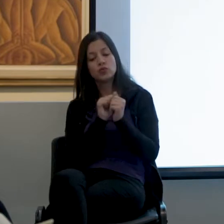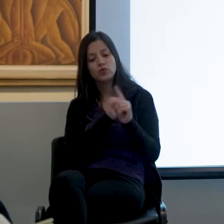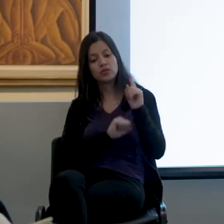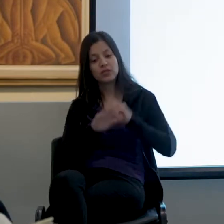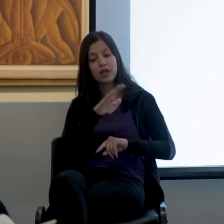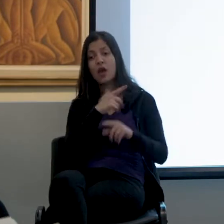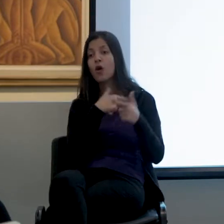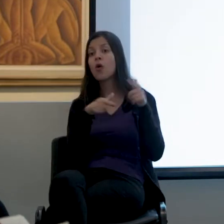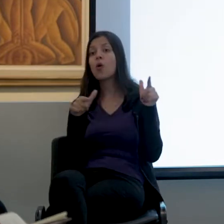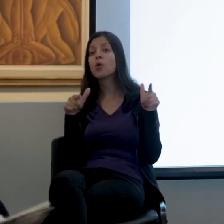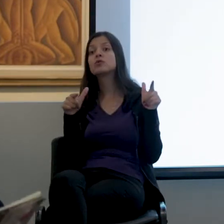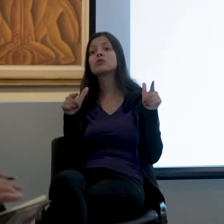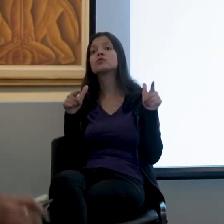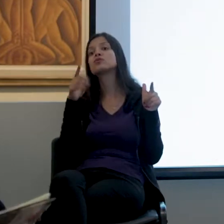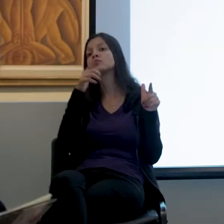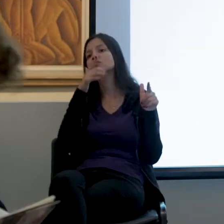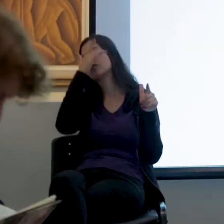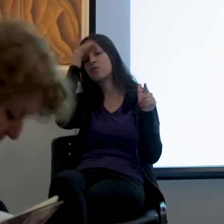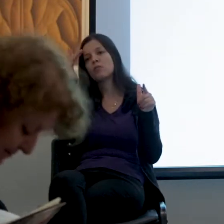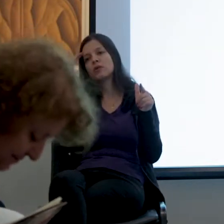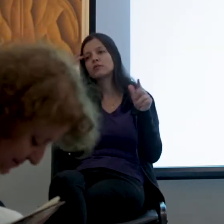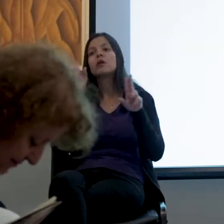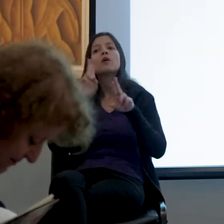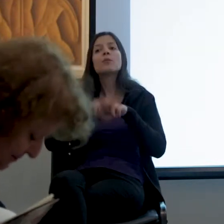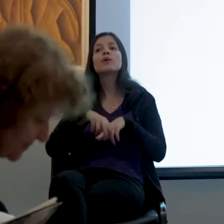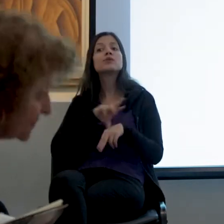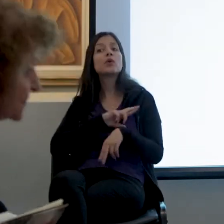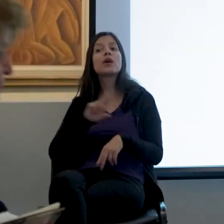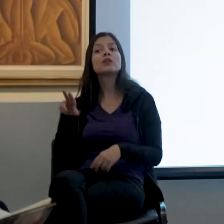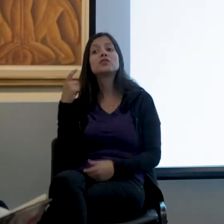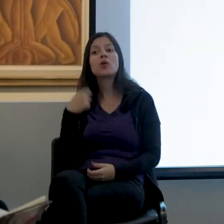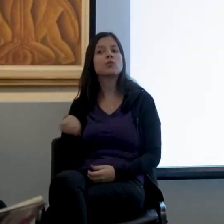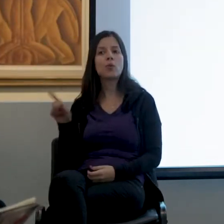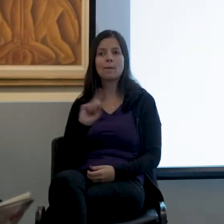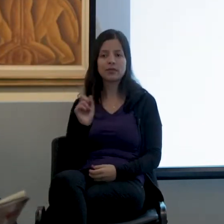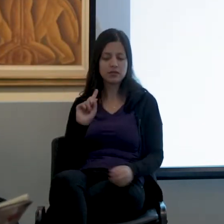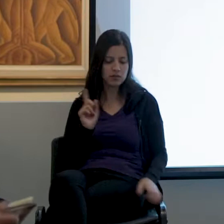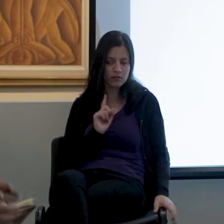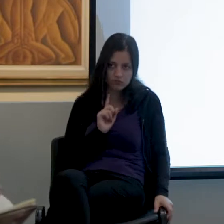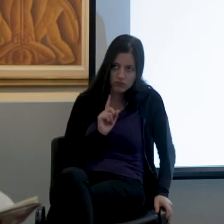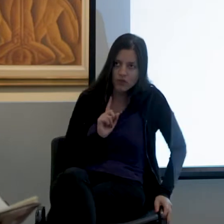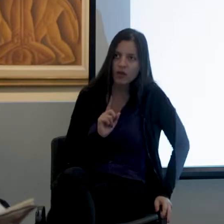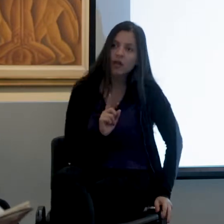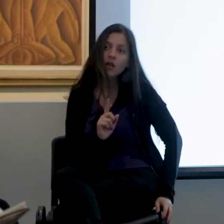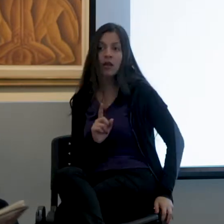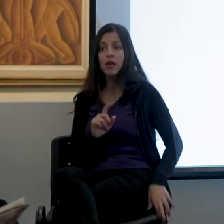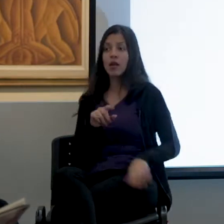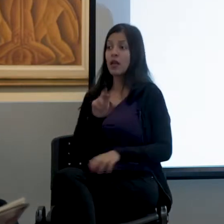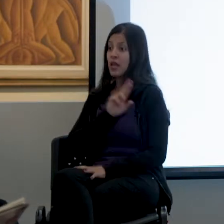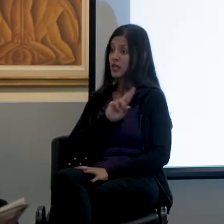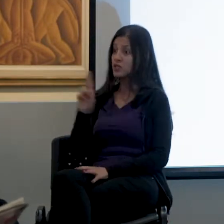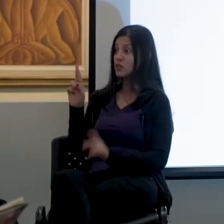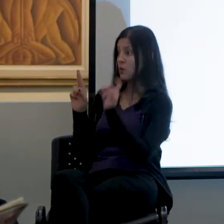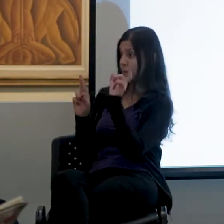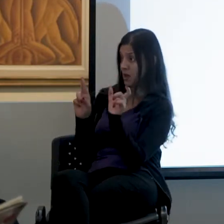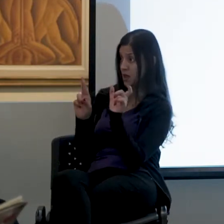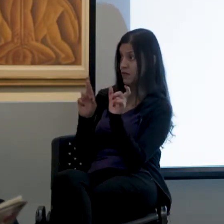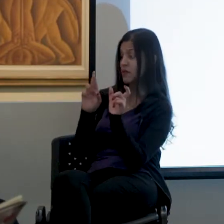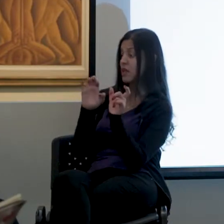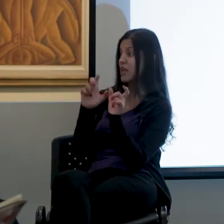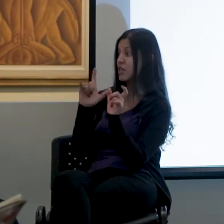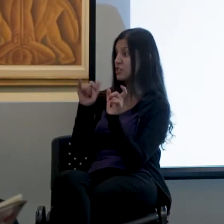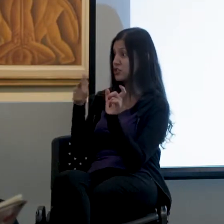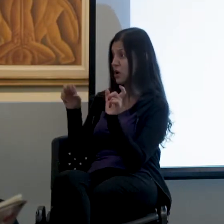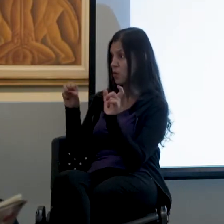Por isso que não precisa mais de religião. Religião, quer dizer, a palavra religião vem de religare em italiano, quer dizer